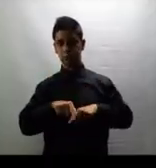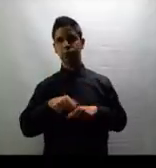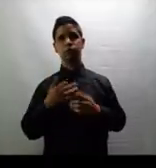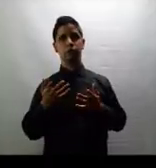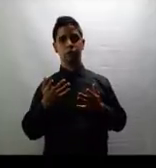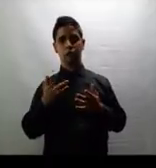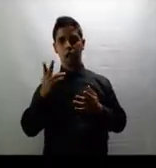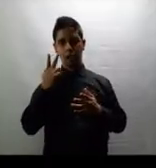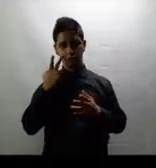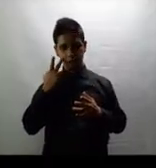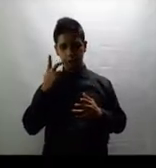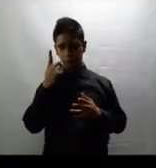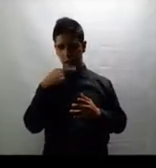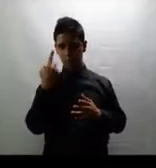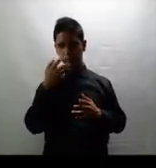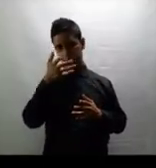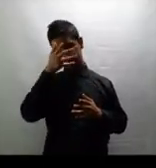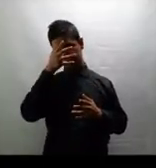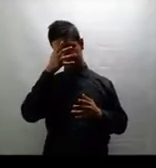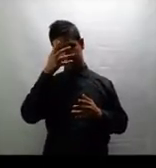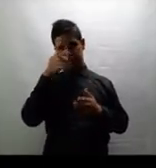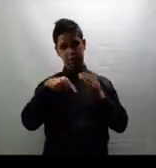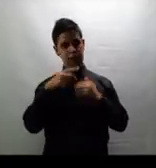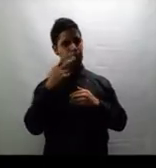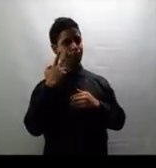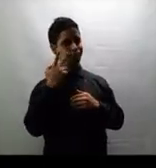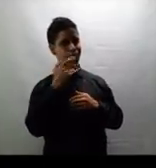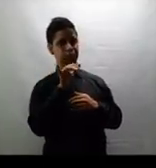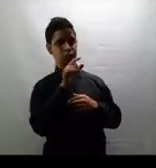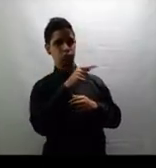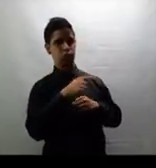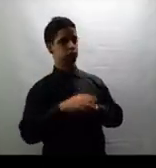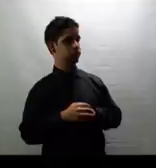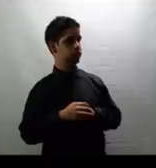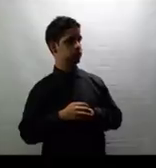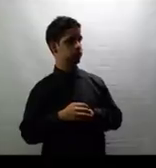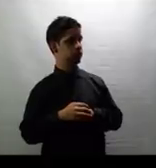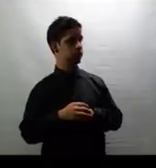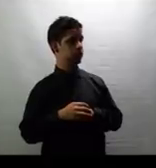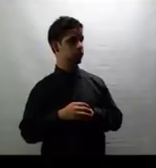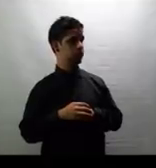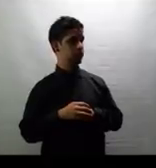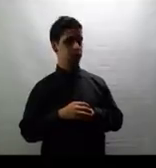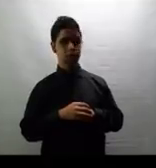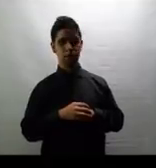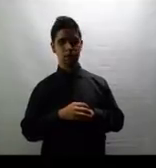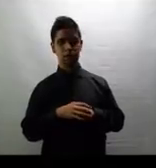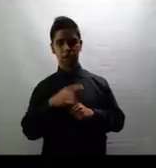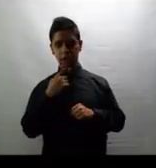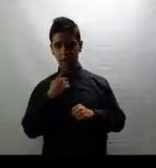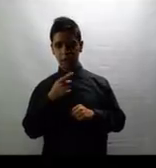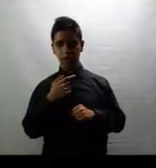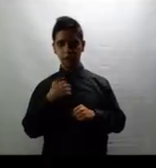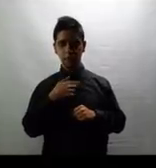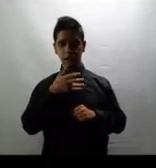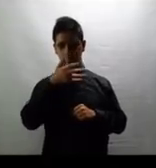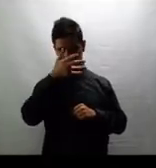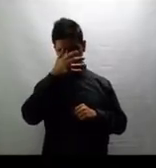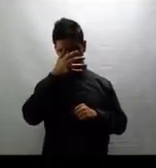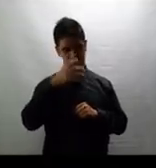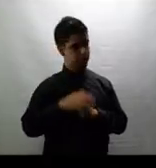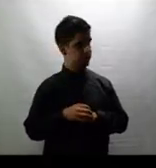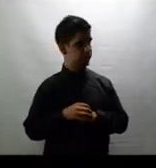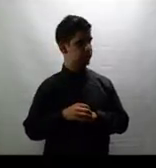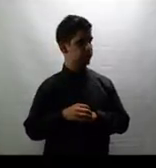dice si en la misma cara de su padre que va a parecerse a ti y entonces le dice al nene anda papi dime dime papi y el nene le